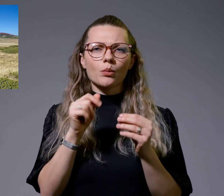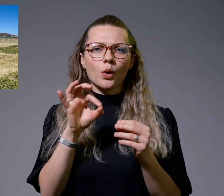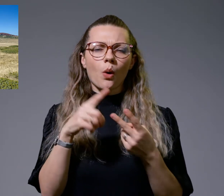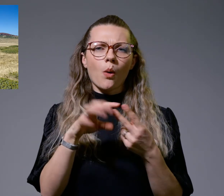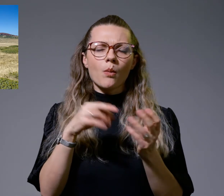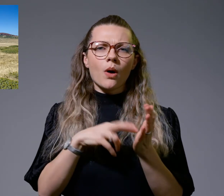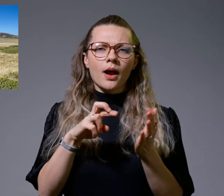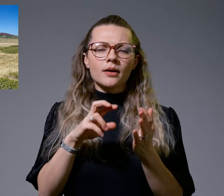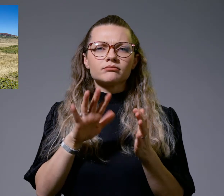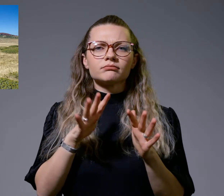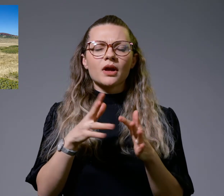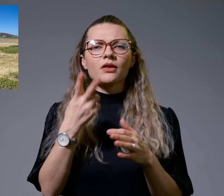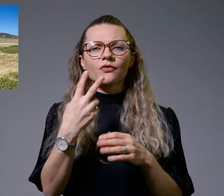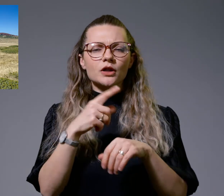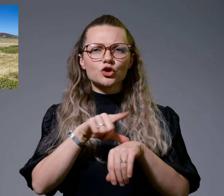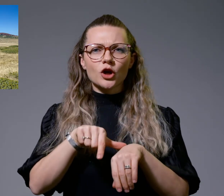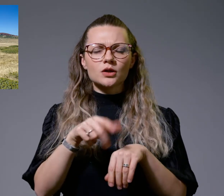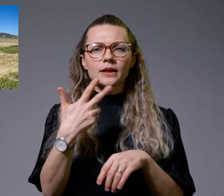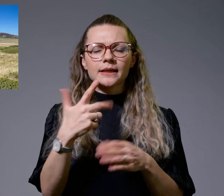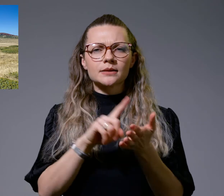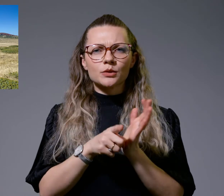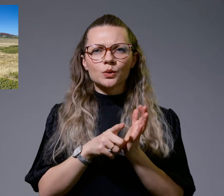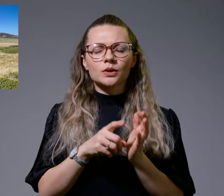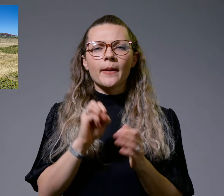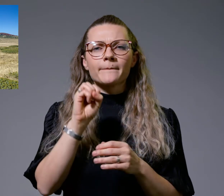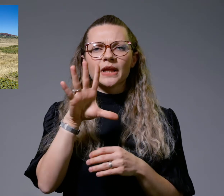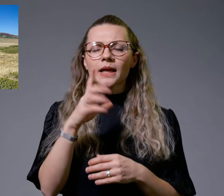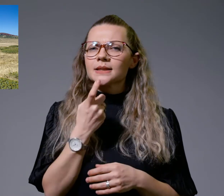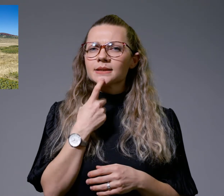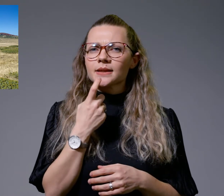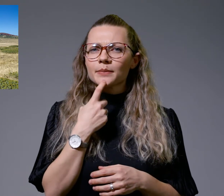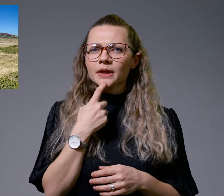и 30 минути на 15 септември од